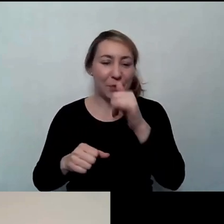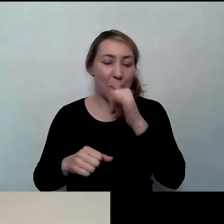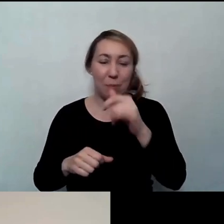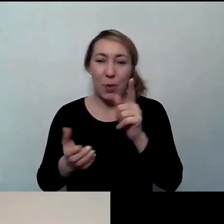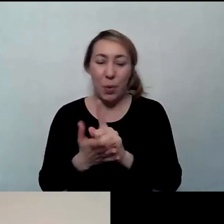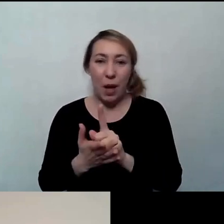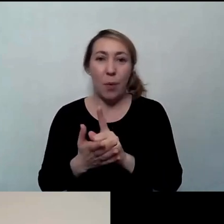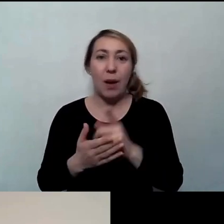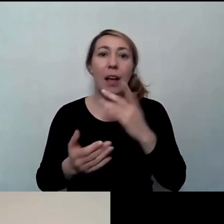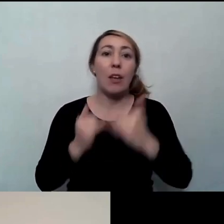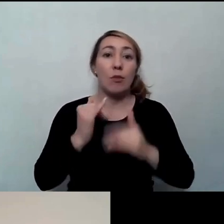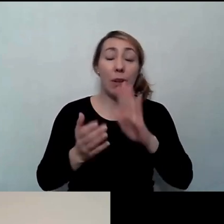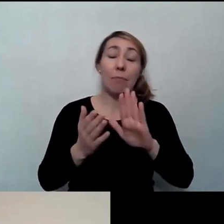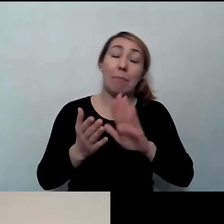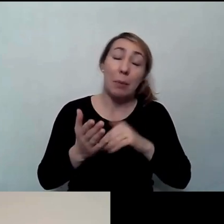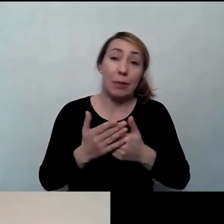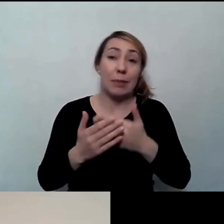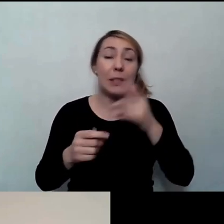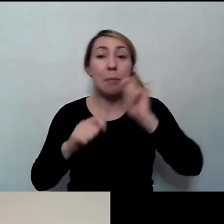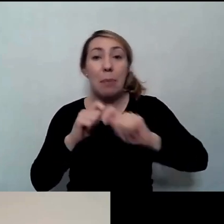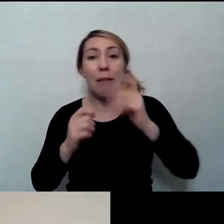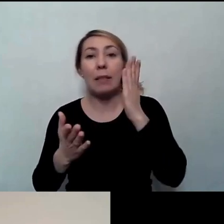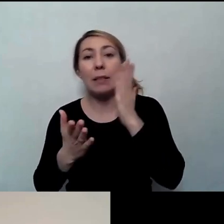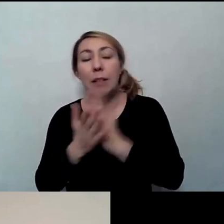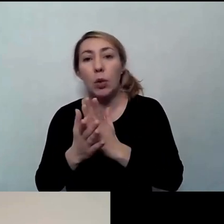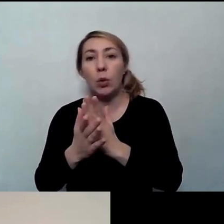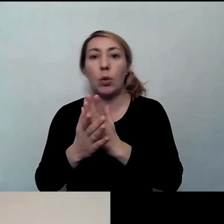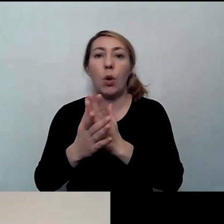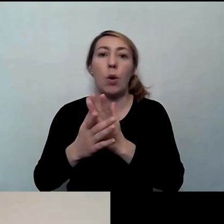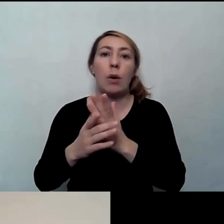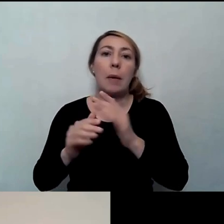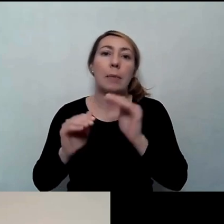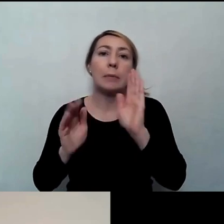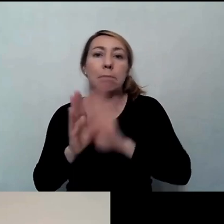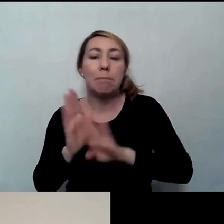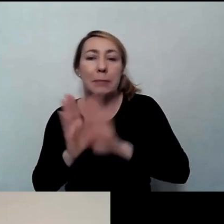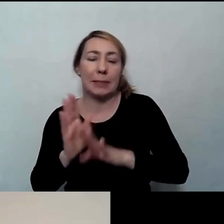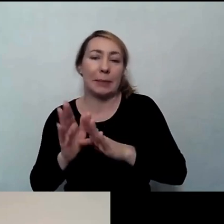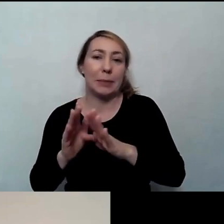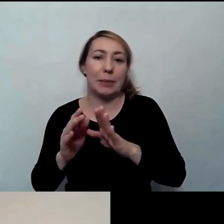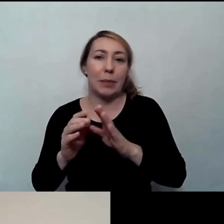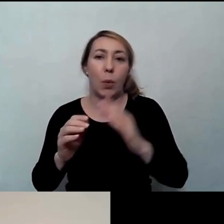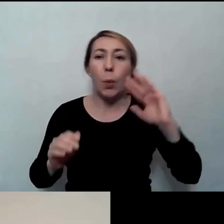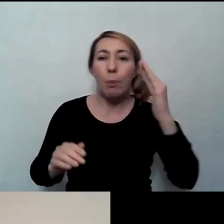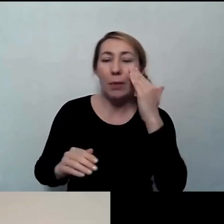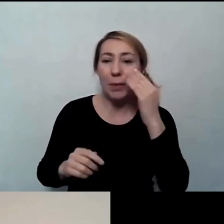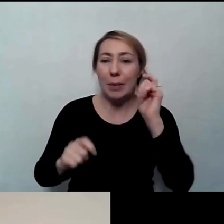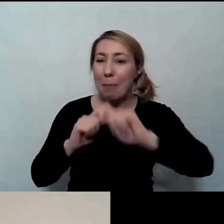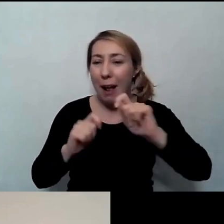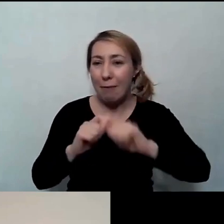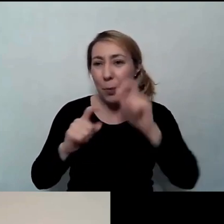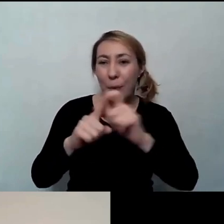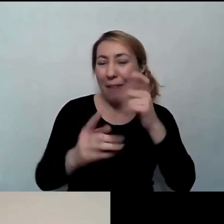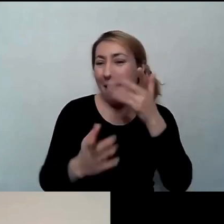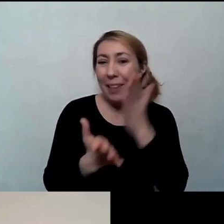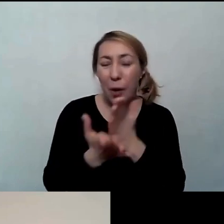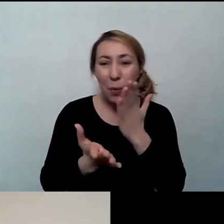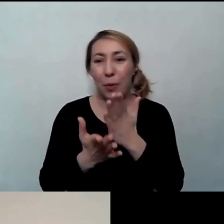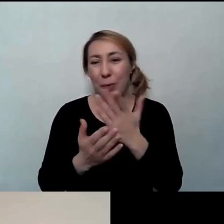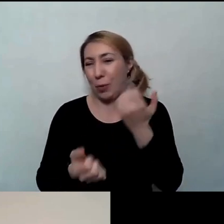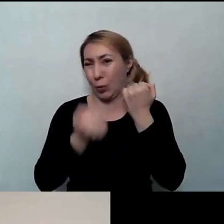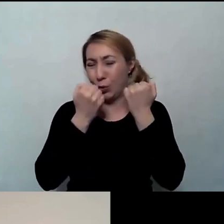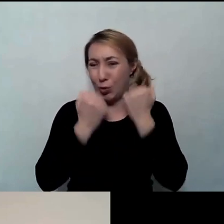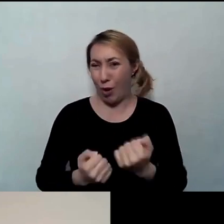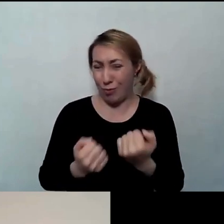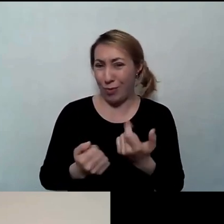że przy sprawdzaniu tylko i wyłącznie sprawności receptywnych, czyli biernych, byłoby to niezwykle trudne, bo jednak tutaj dużo, dużo więcej